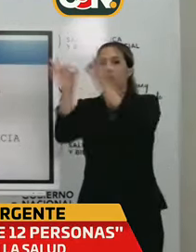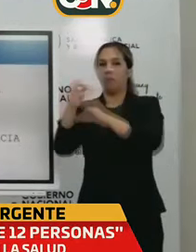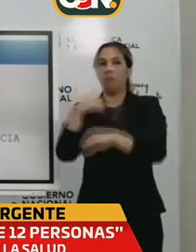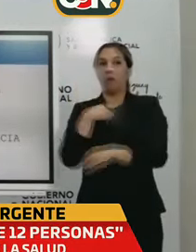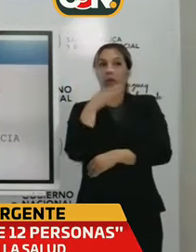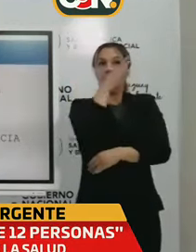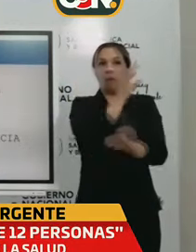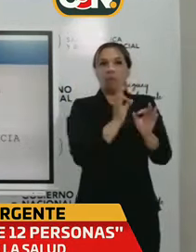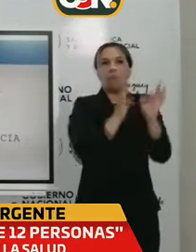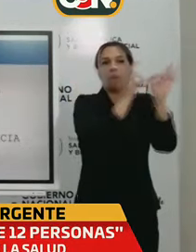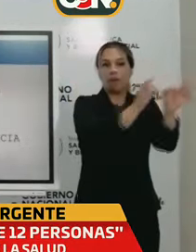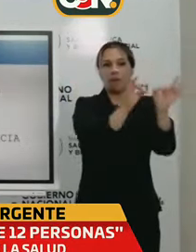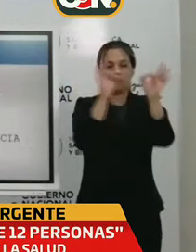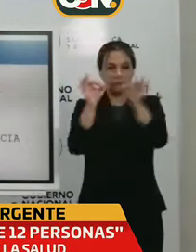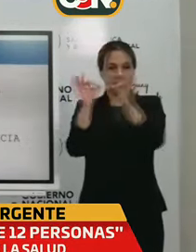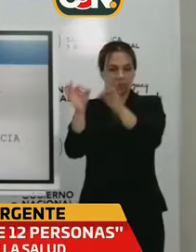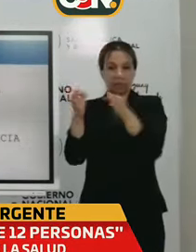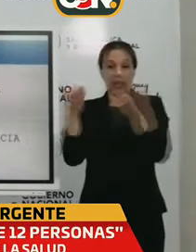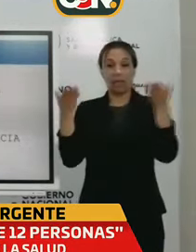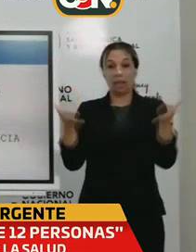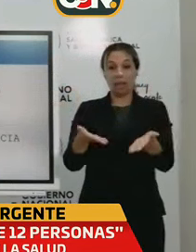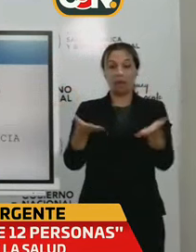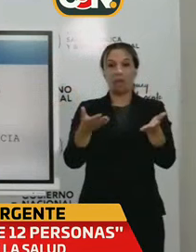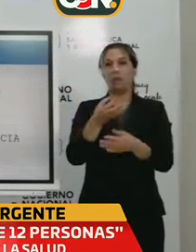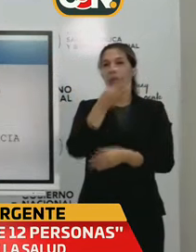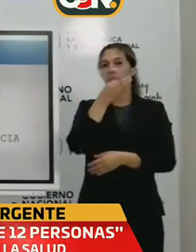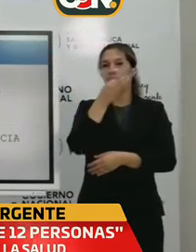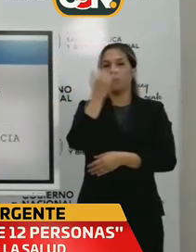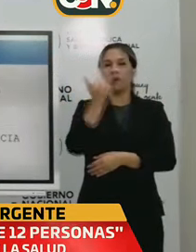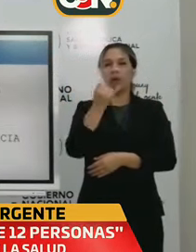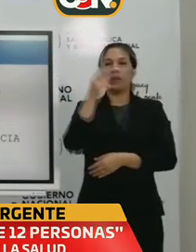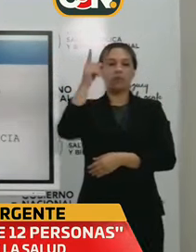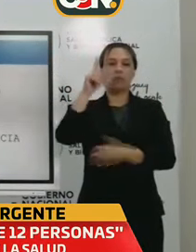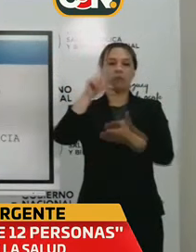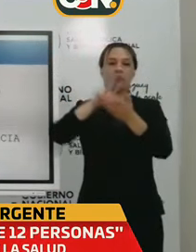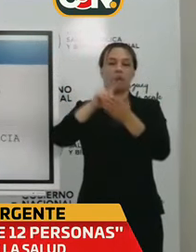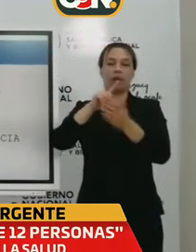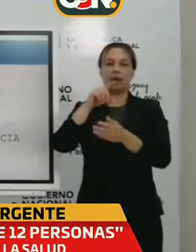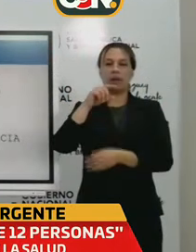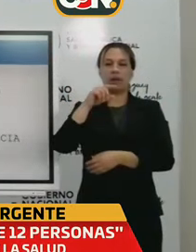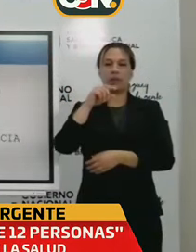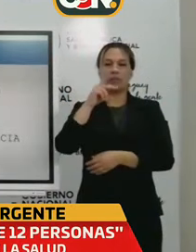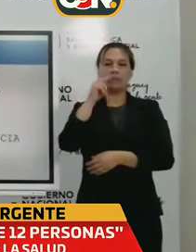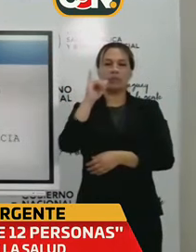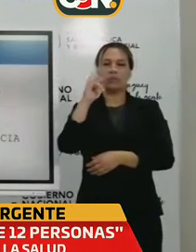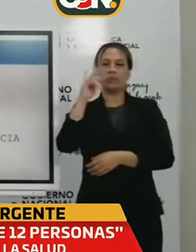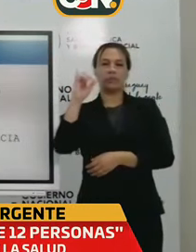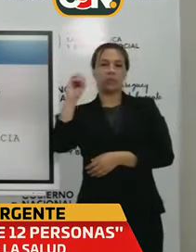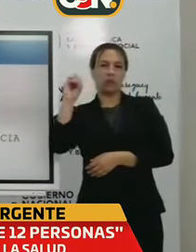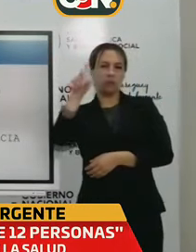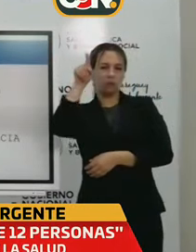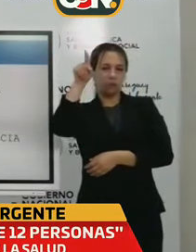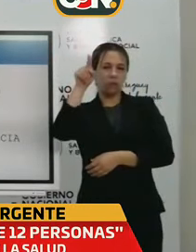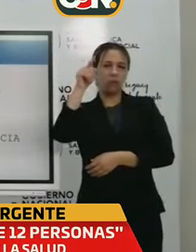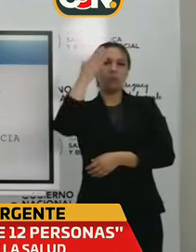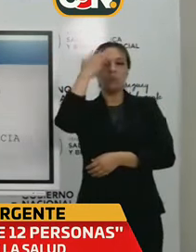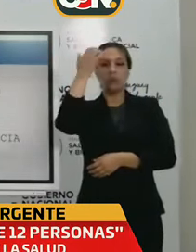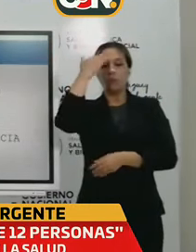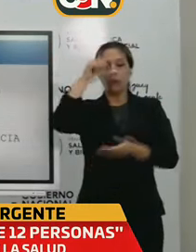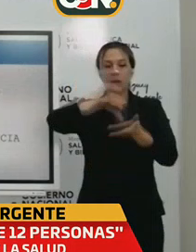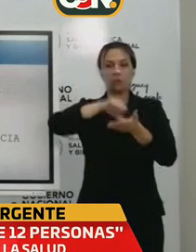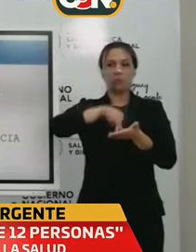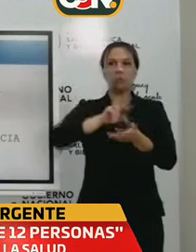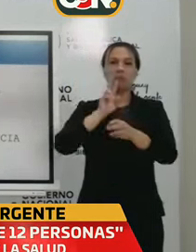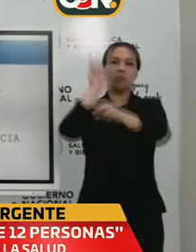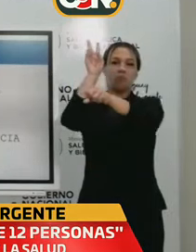país. Hoy, si hay un caso en Cucugón, como hubo hace 2 semanas, fue porque recibieron su visita a Asunción y